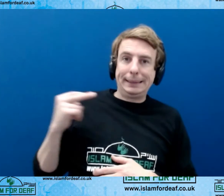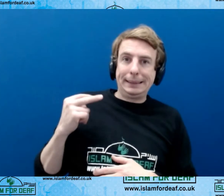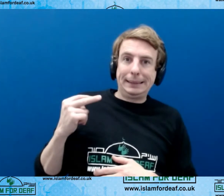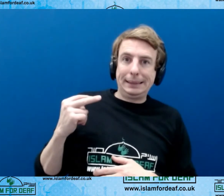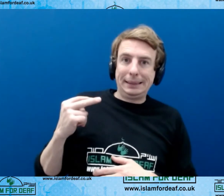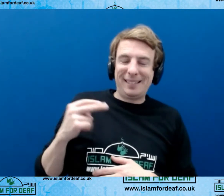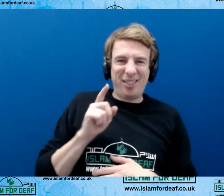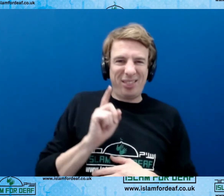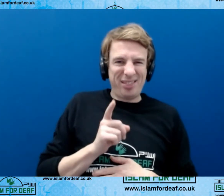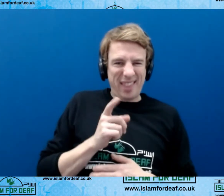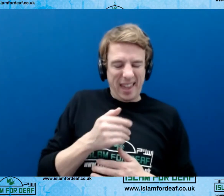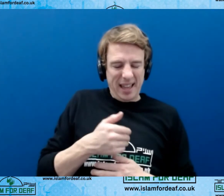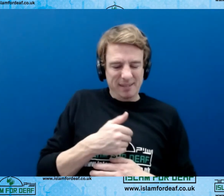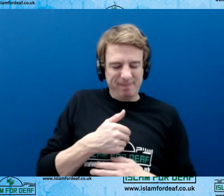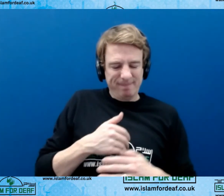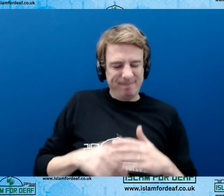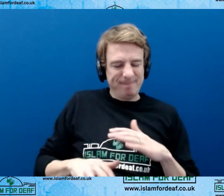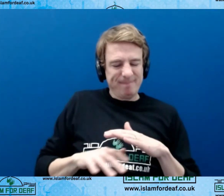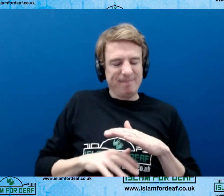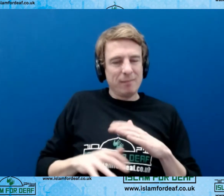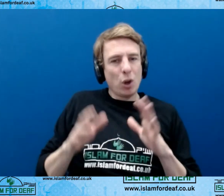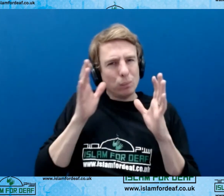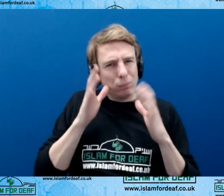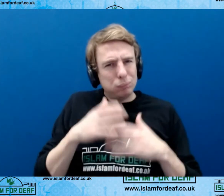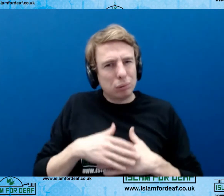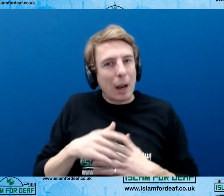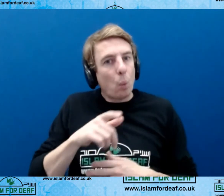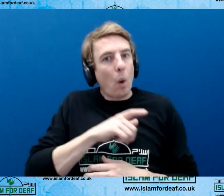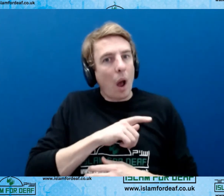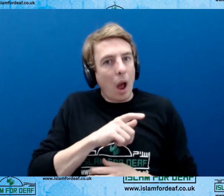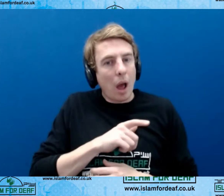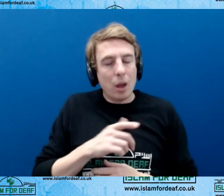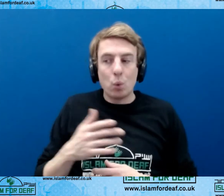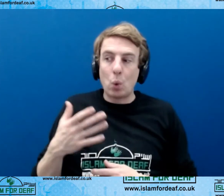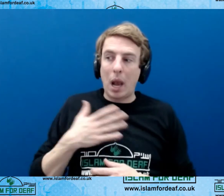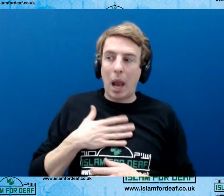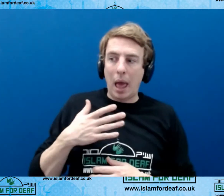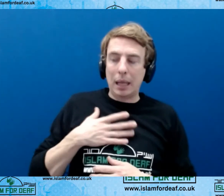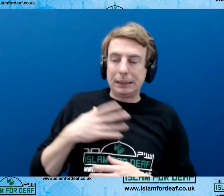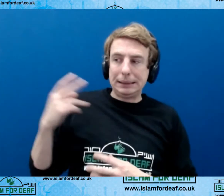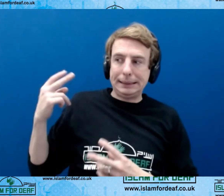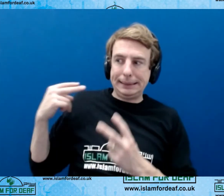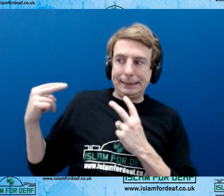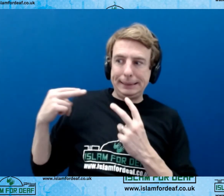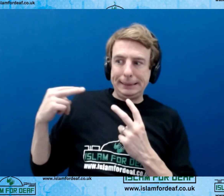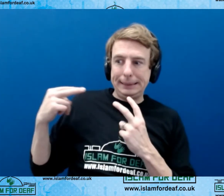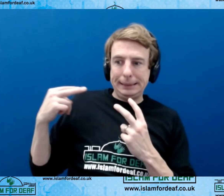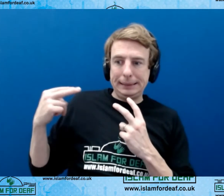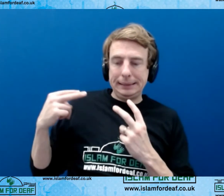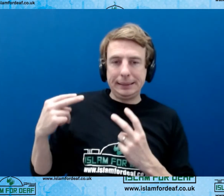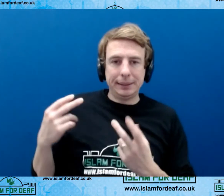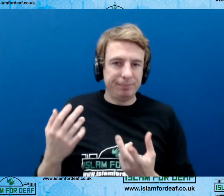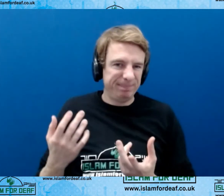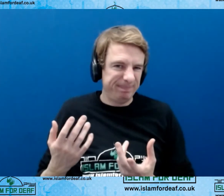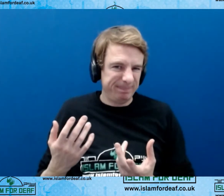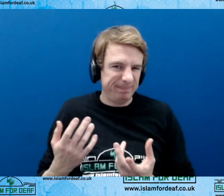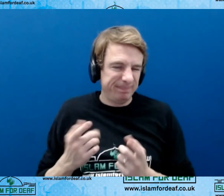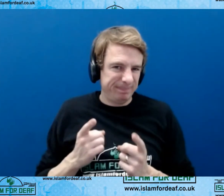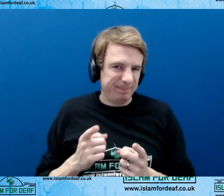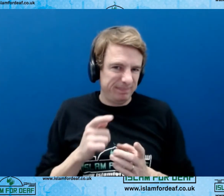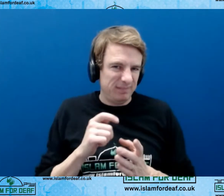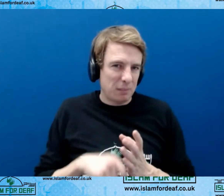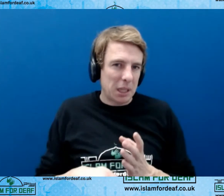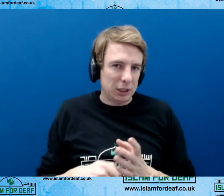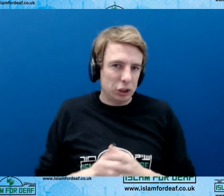ثم توعدهم الله سبحانه وتعالى ووصفهم بأنهم من شدة بخلهم يمنعون الماعون، وهو ما يعار